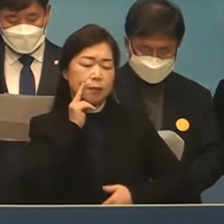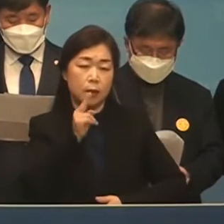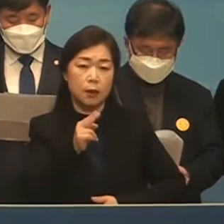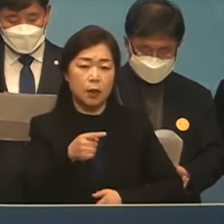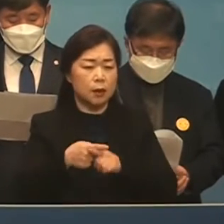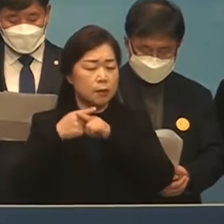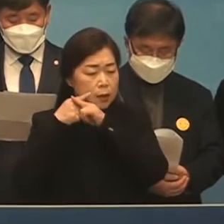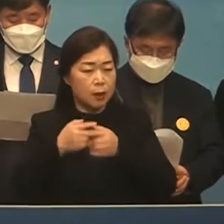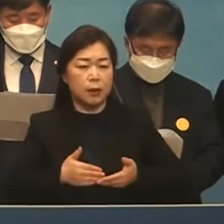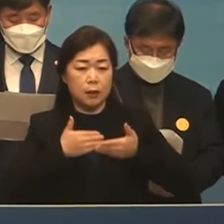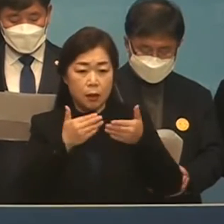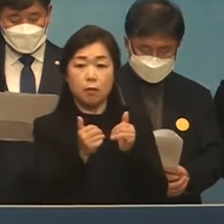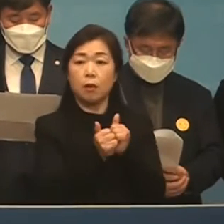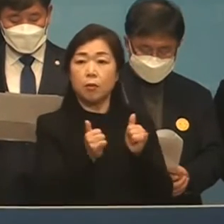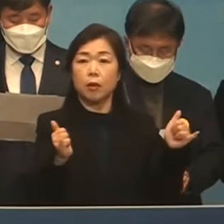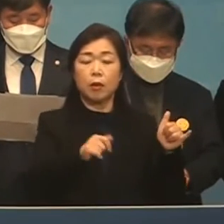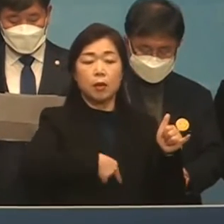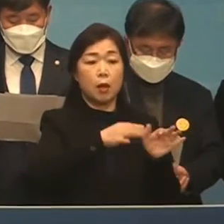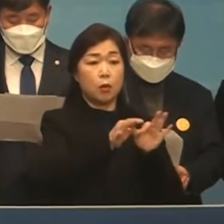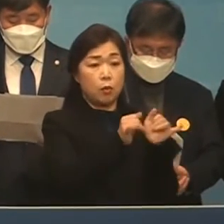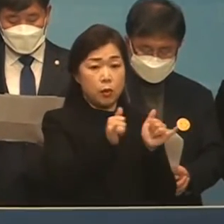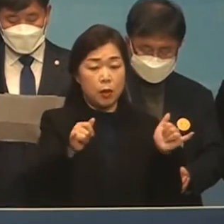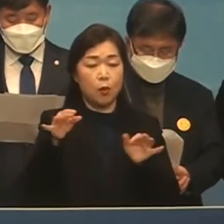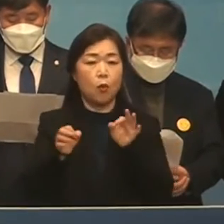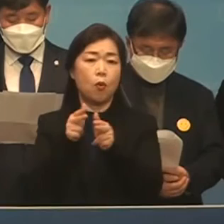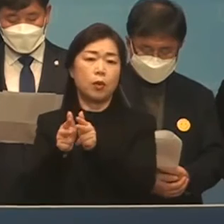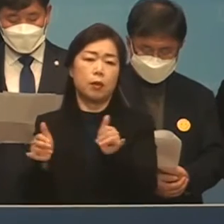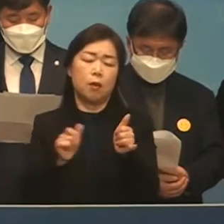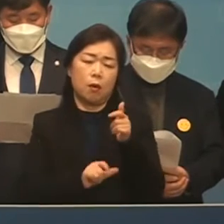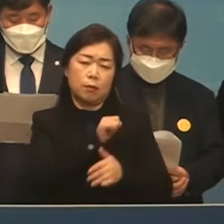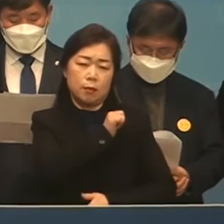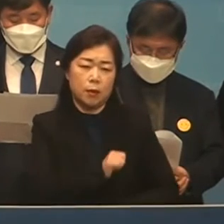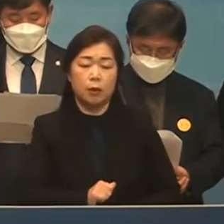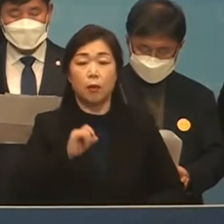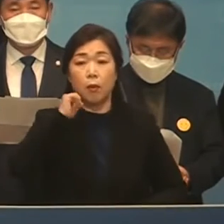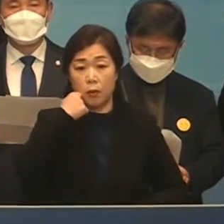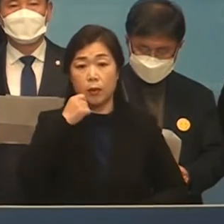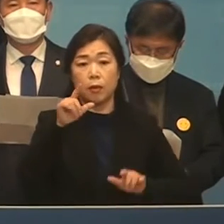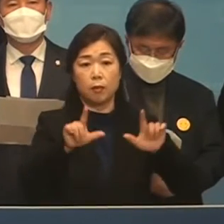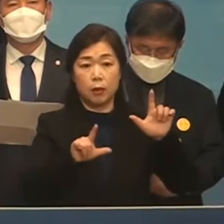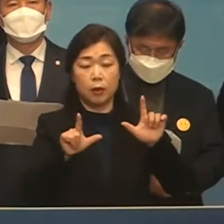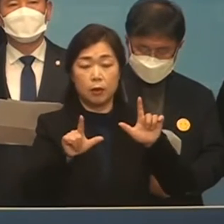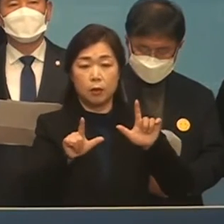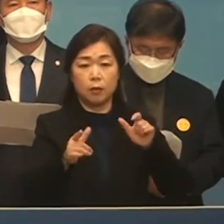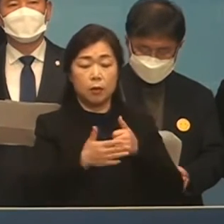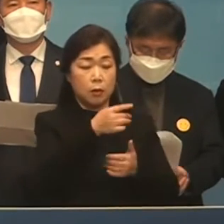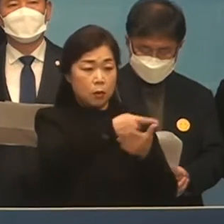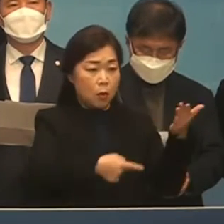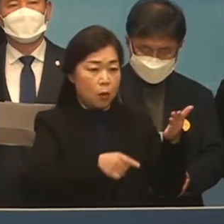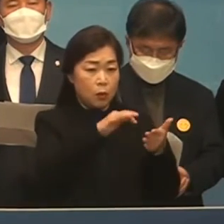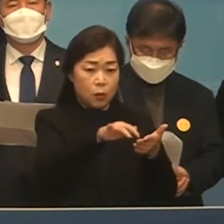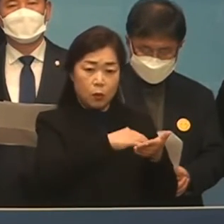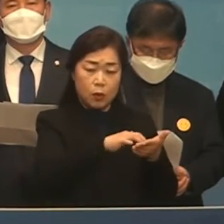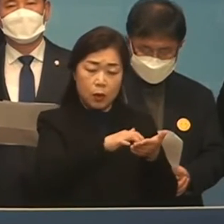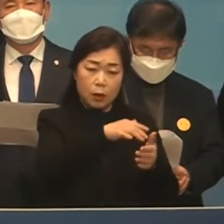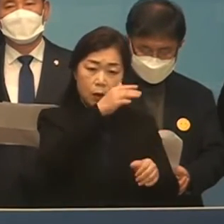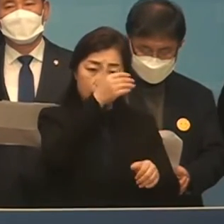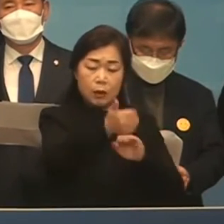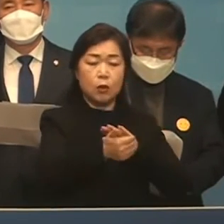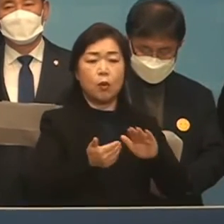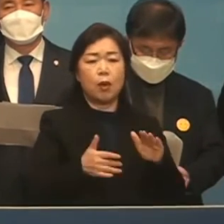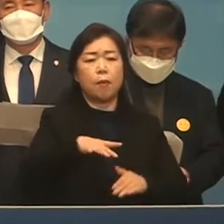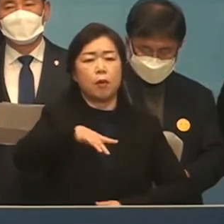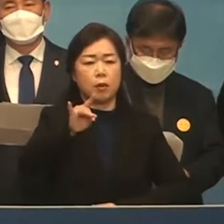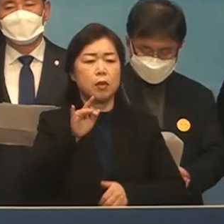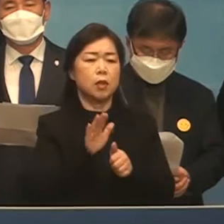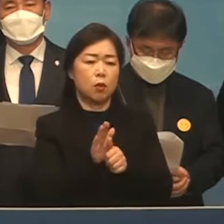희생을 겪어온 자영업 소상공인은 더 이상 버틸 여력이 없습니다. 영업 손실액을 산정하기 이전에